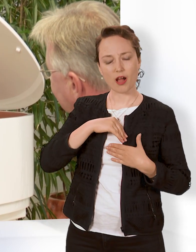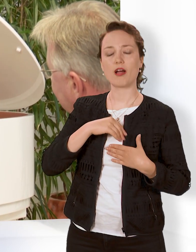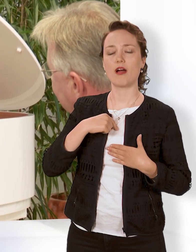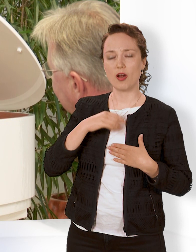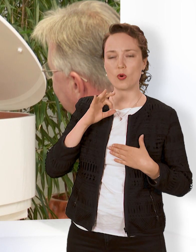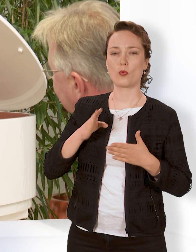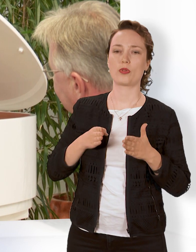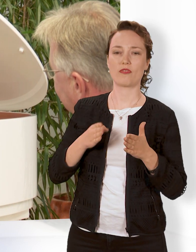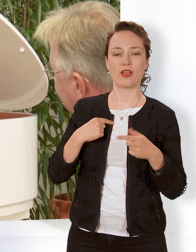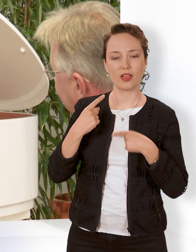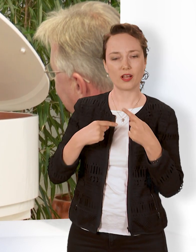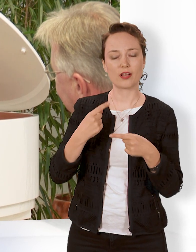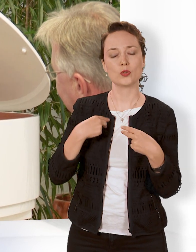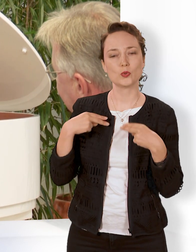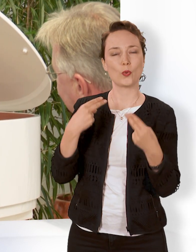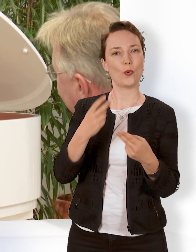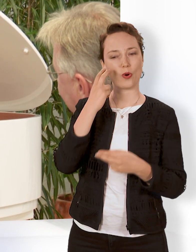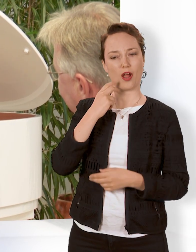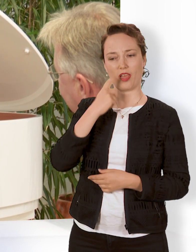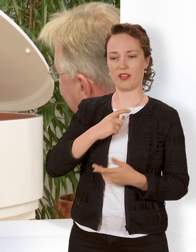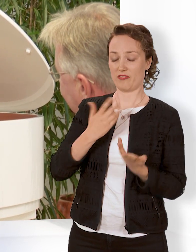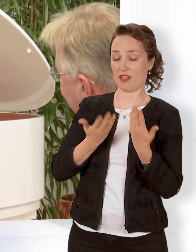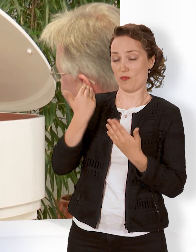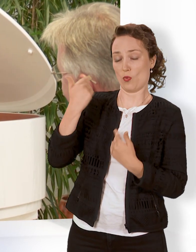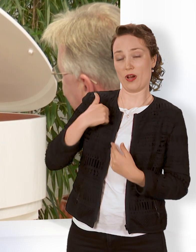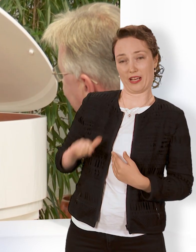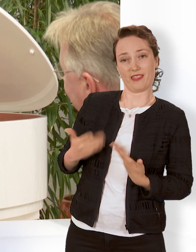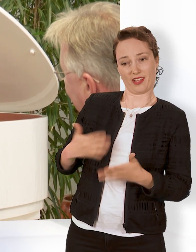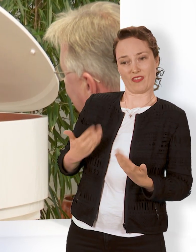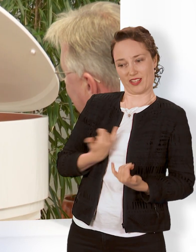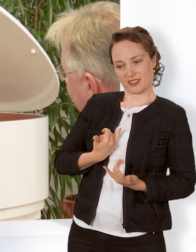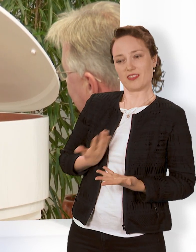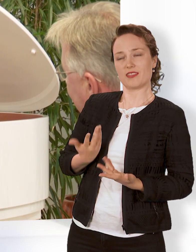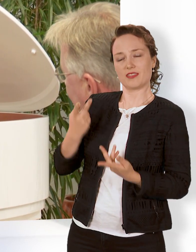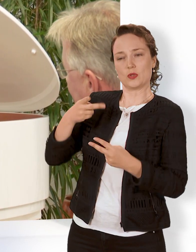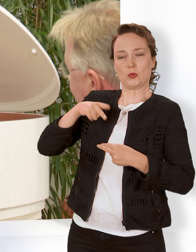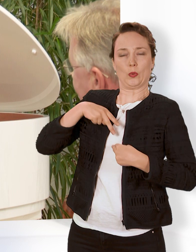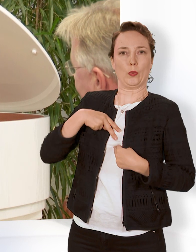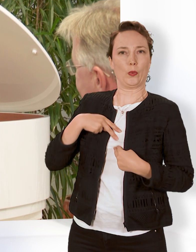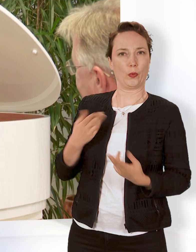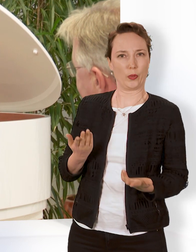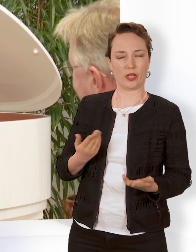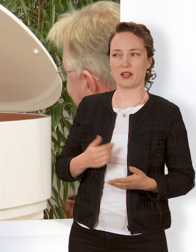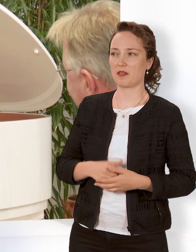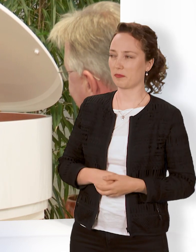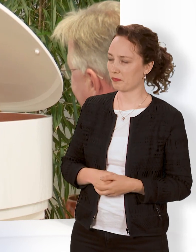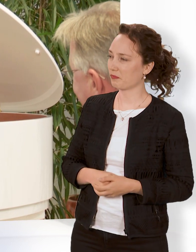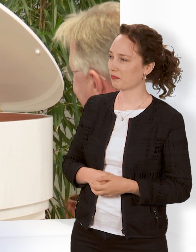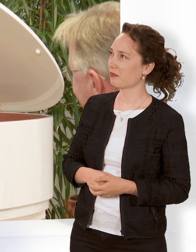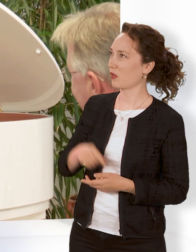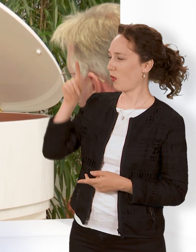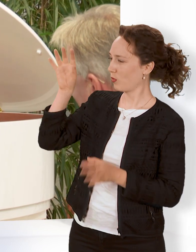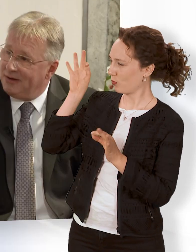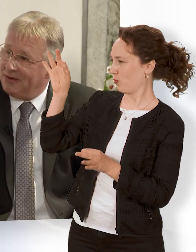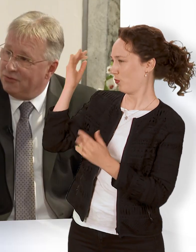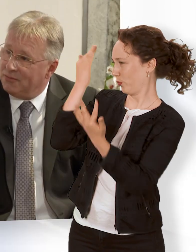einfach der Alte zu werden, der ich vielleicht früher irgendwo mal in der Kindheit war. Von Gott gut ausgedacht, durchdacht und